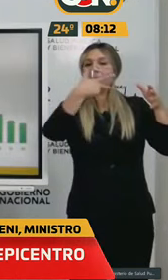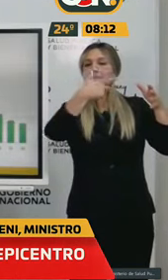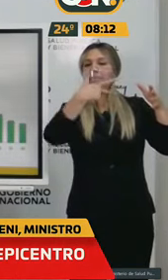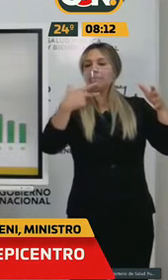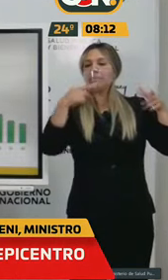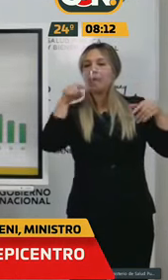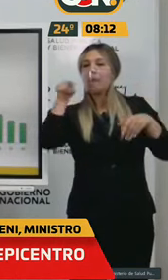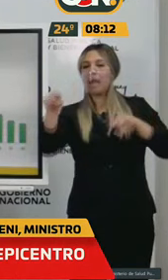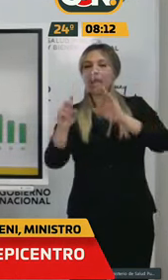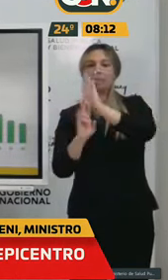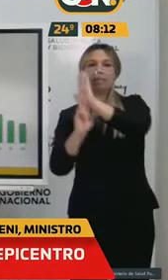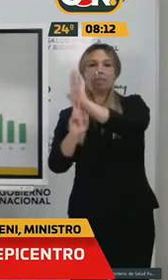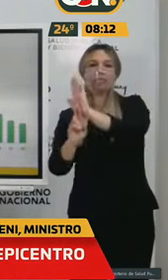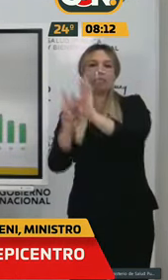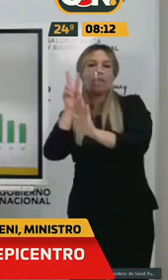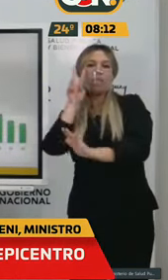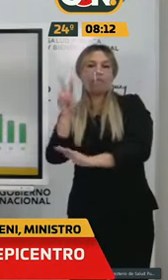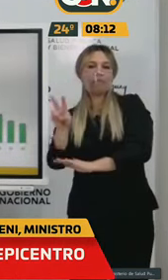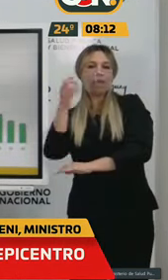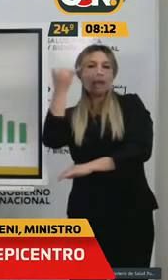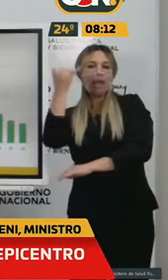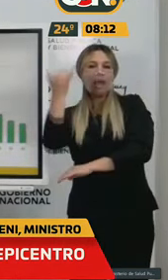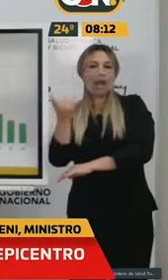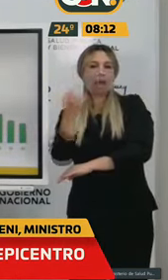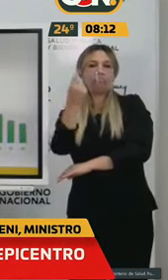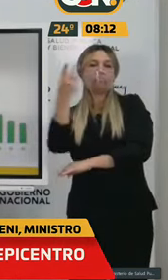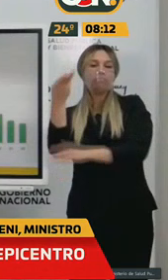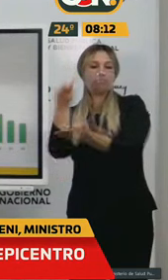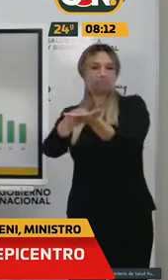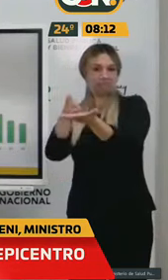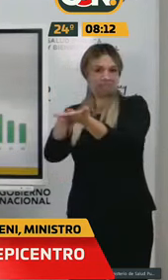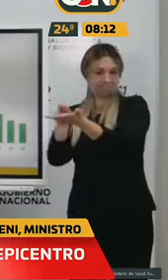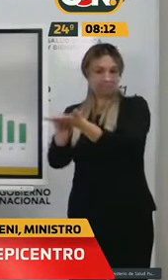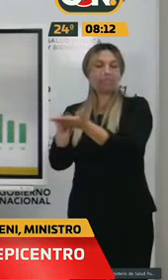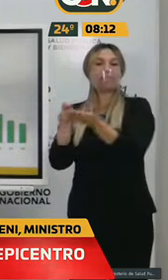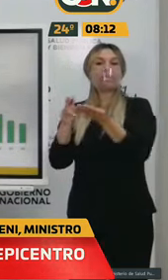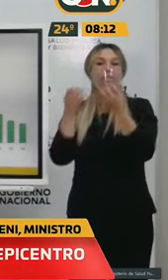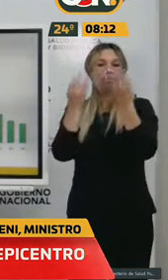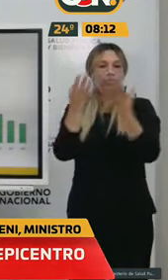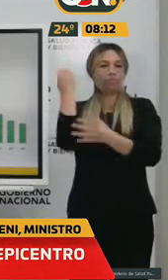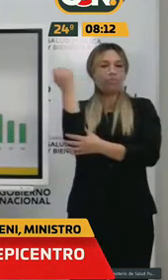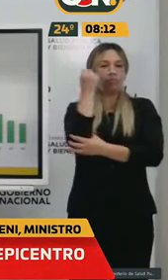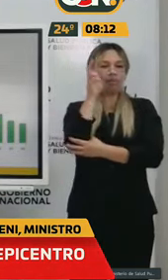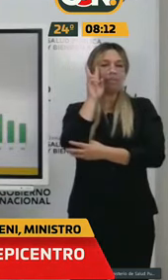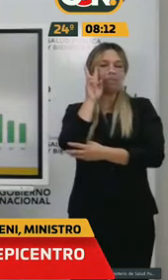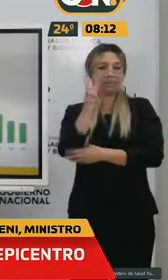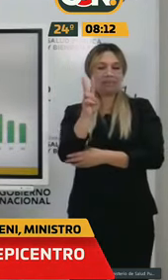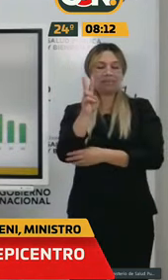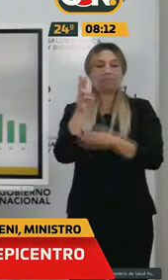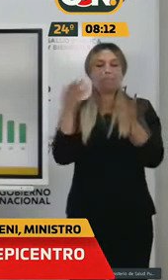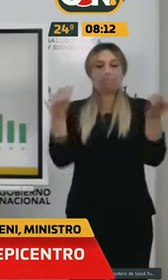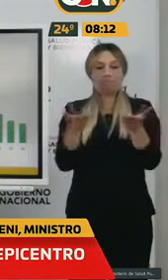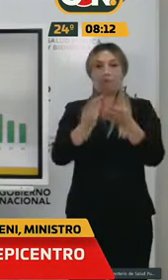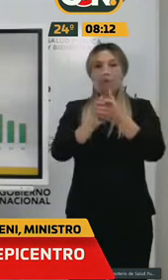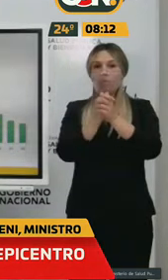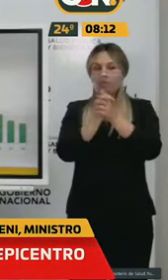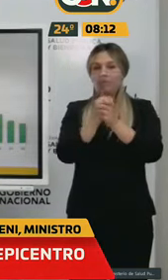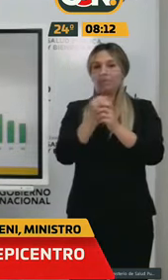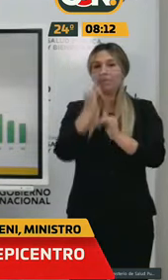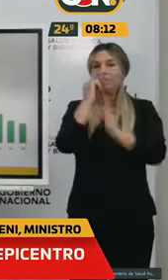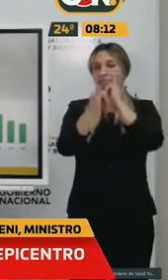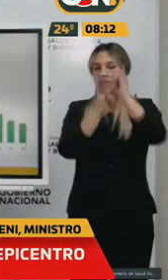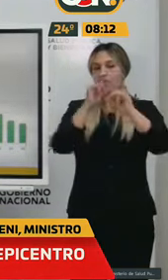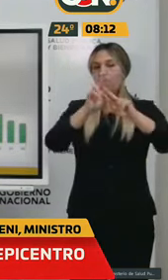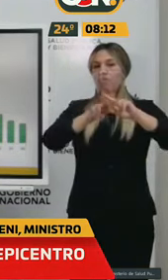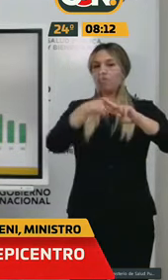del número de fallecidos. Entonces hay que tener en cuenta mucho eso y creo que es oportuno una vez más volver a